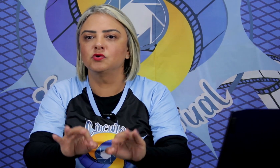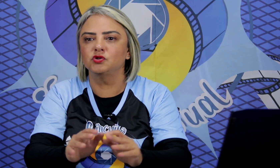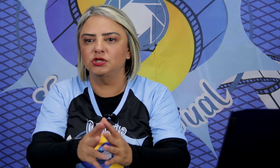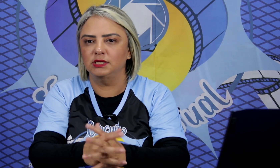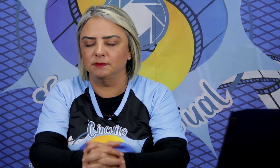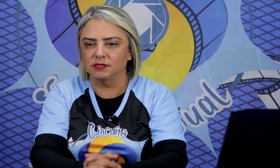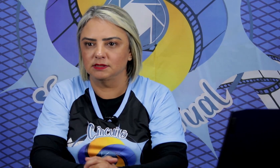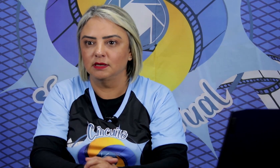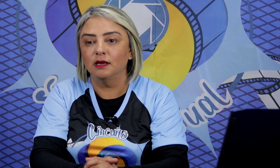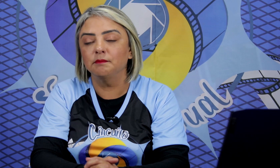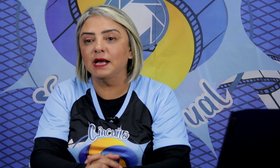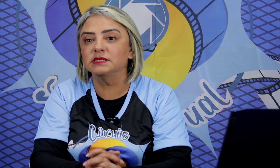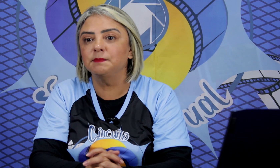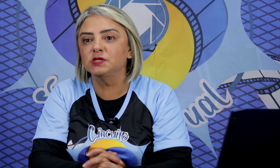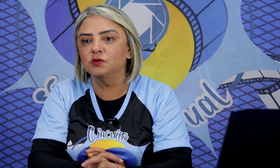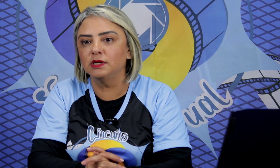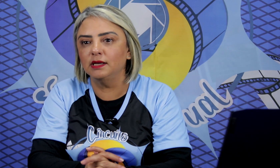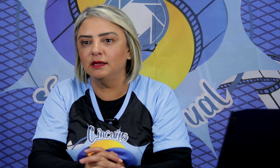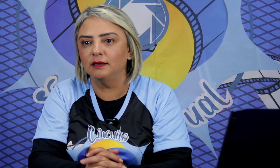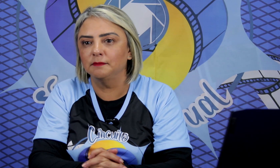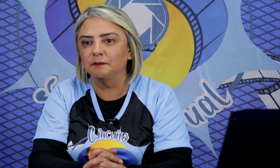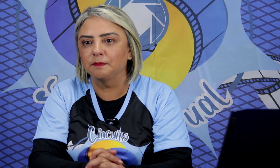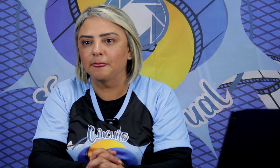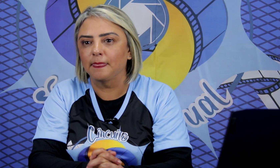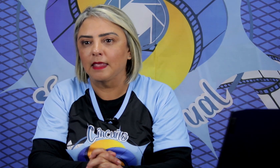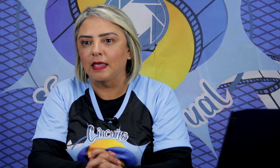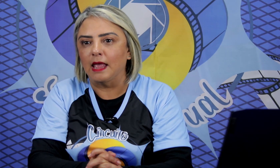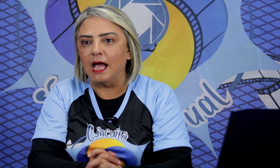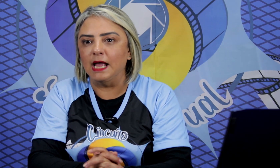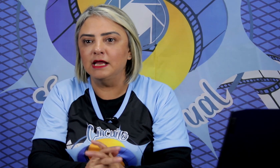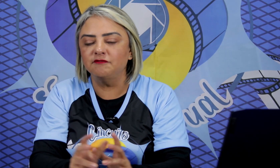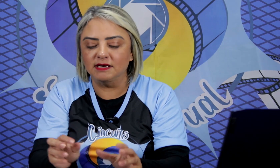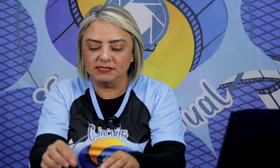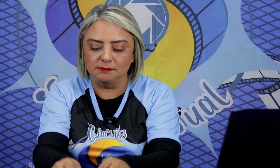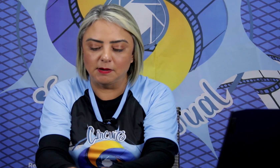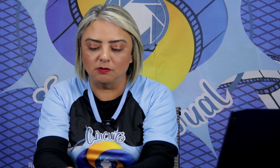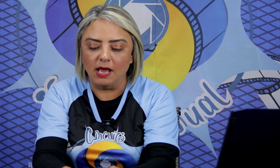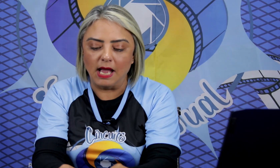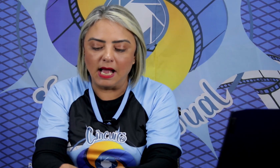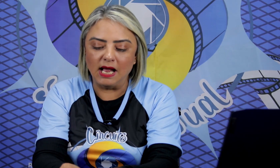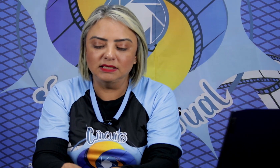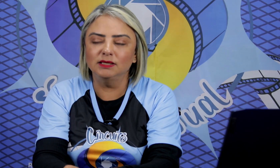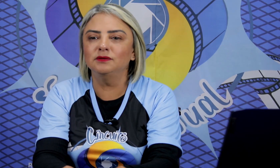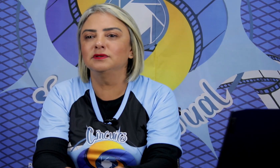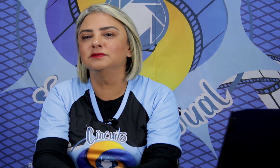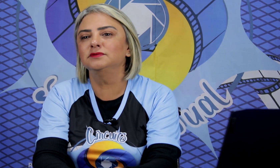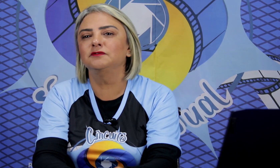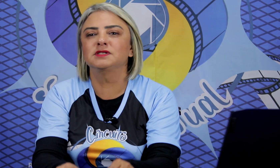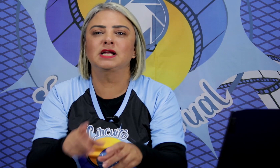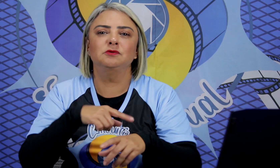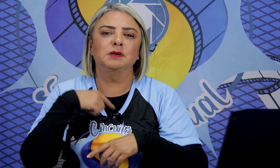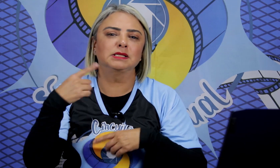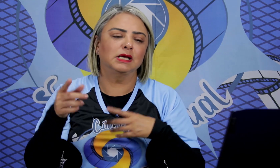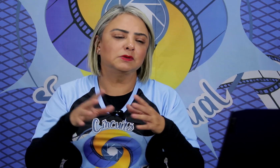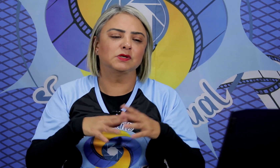de Libras. Basta a pessoa querer. Aí ele fala assim, Paulo, não, eu vou sair de um plantão, não sei o quê.